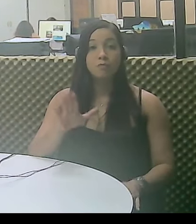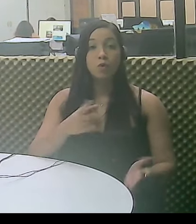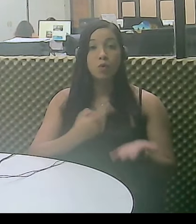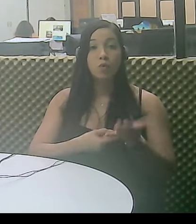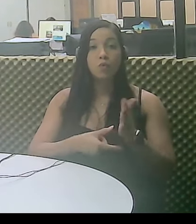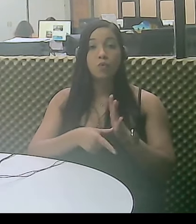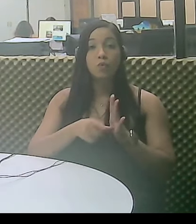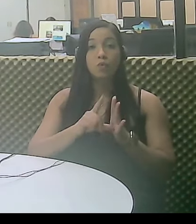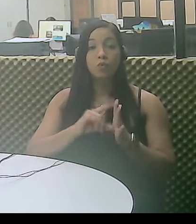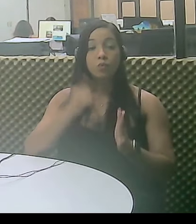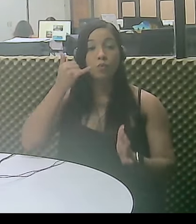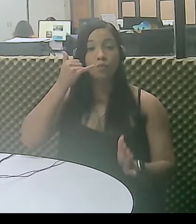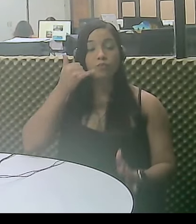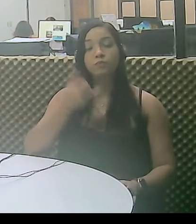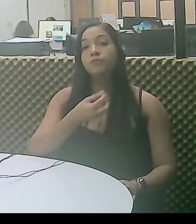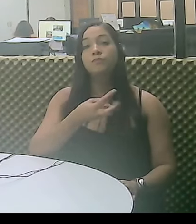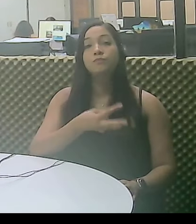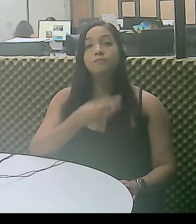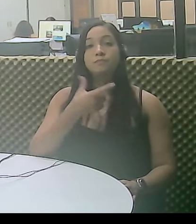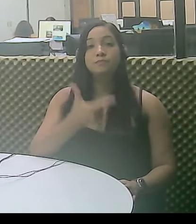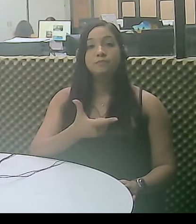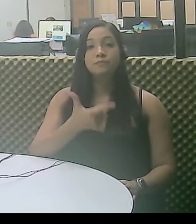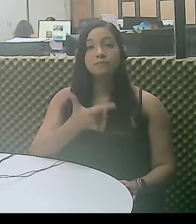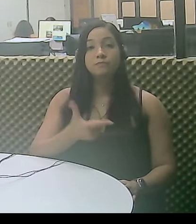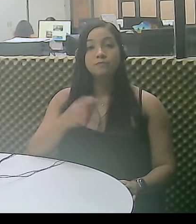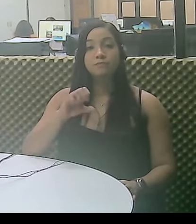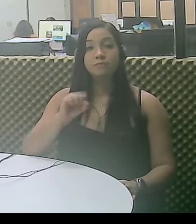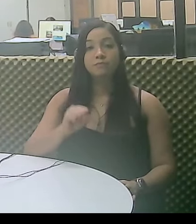agendamento prévio pelo telefone